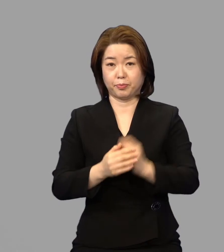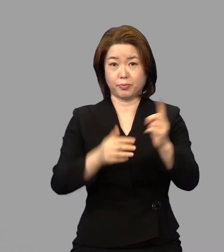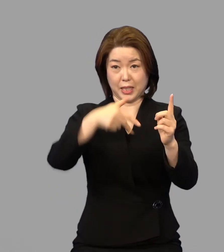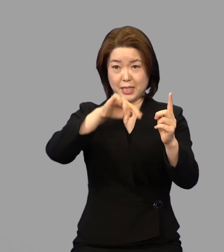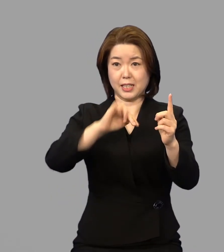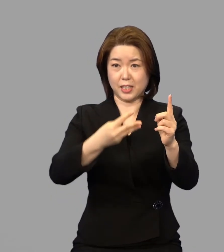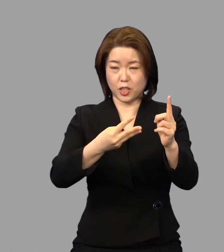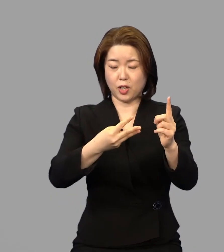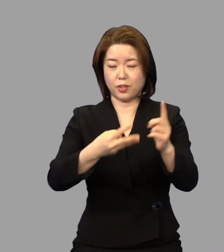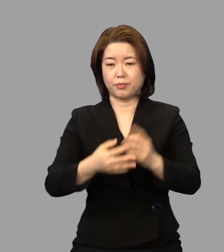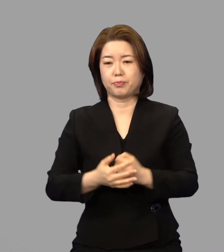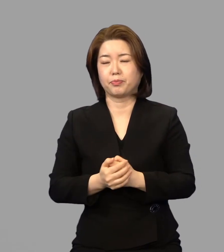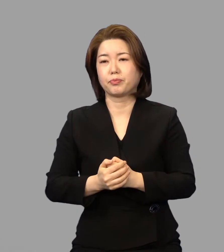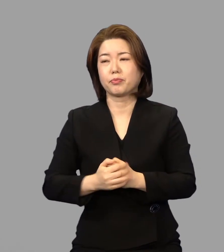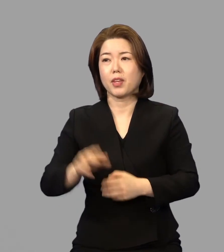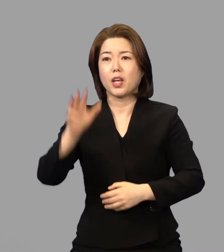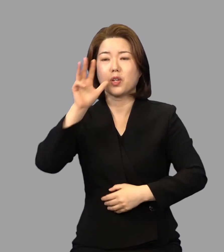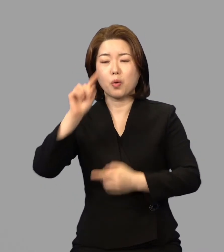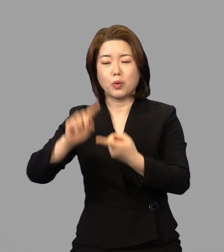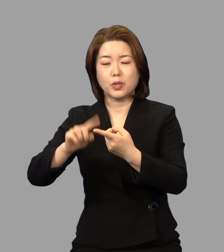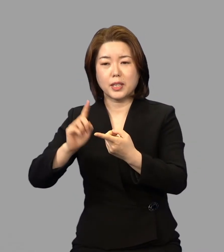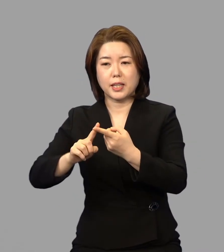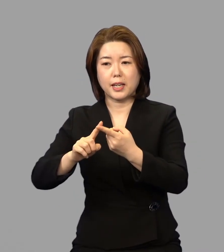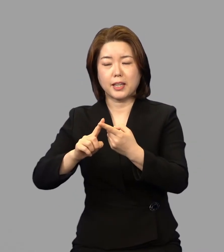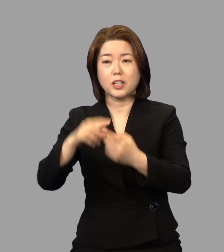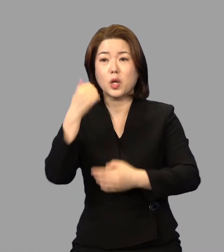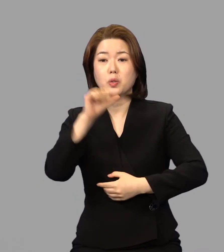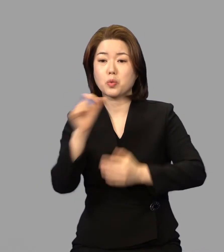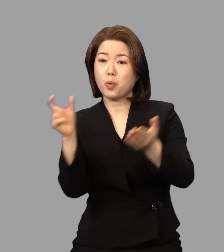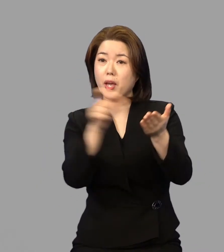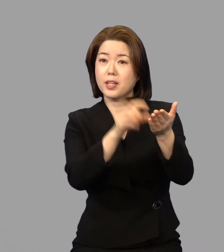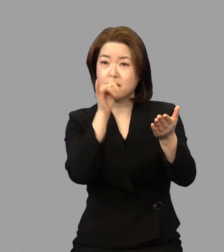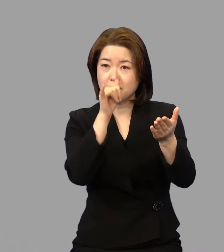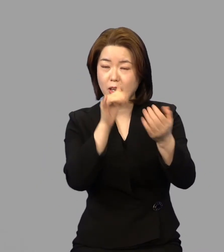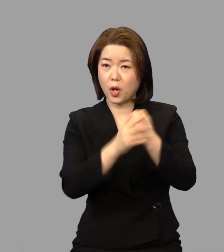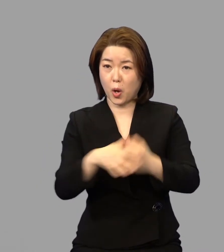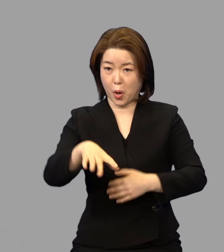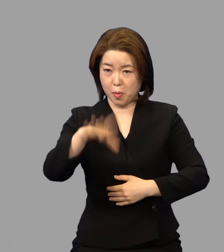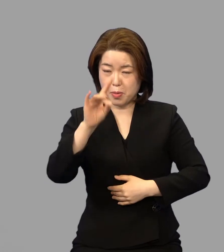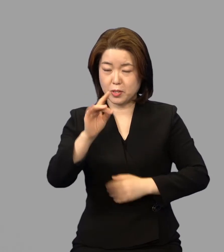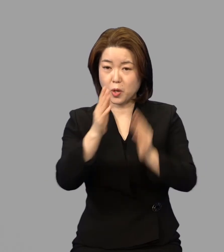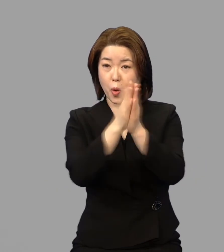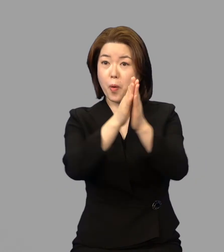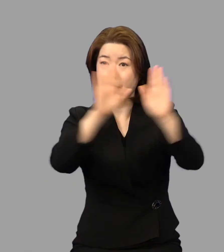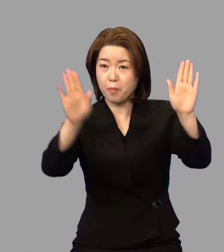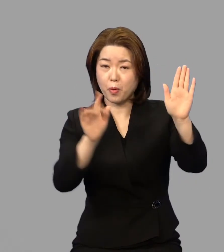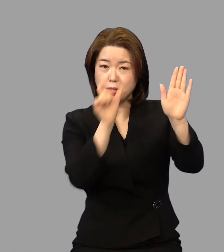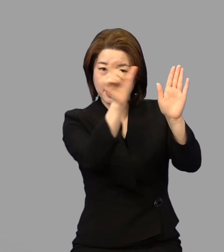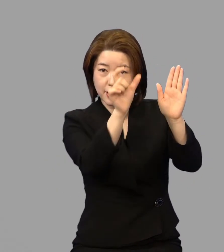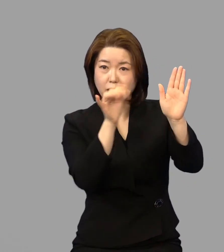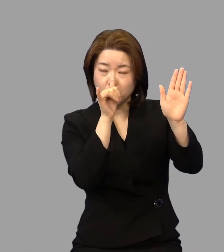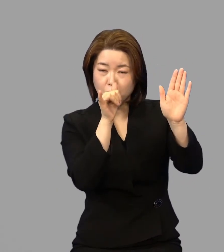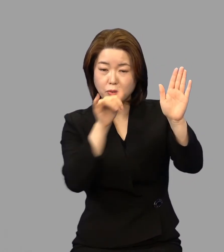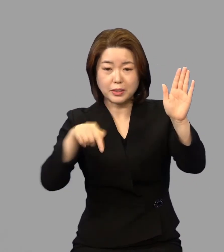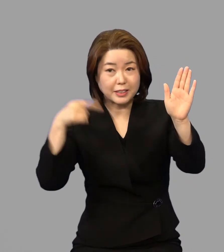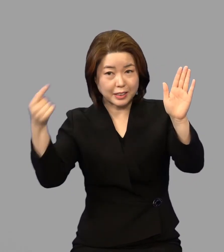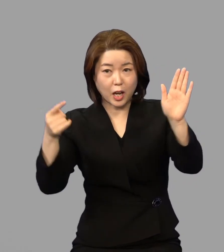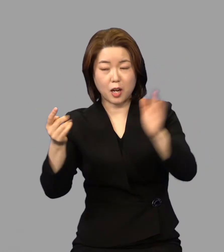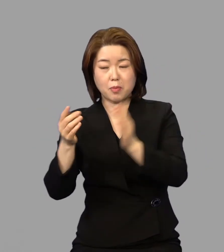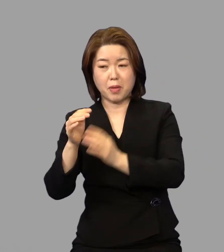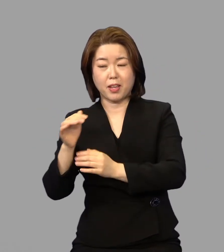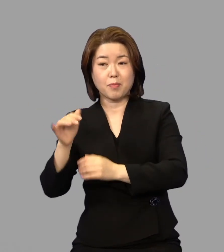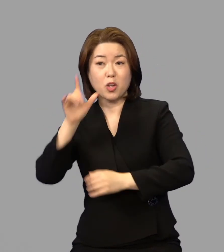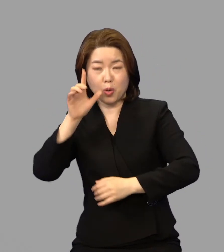1절에서 여호수아에 대한 소개가 나오는데 먼저는 모세에 대한 소개가 나옵니다. 모세를